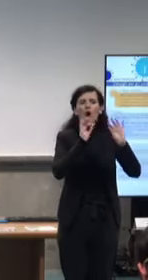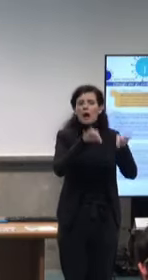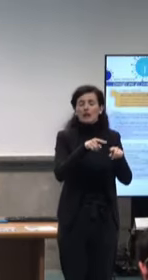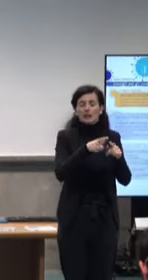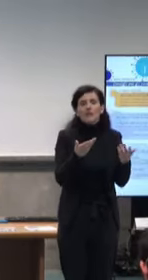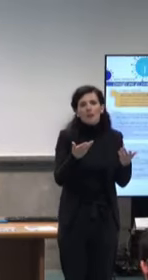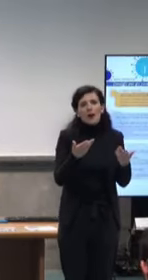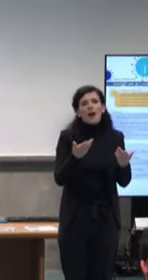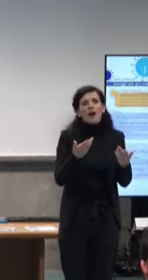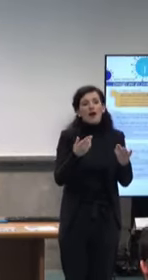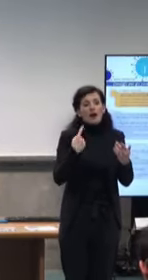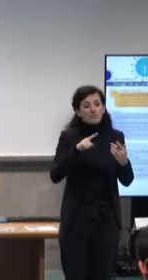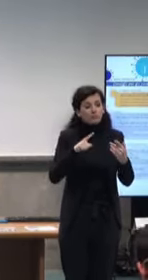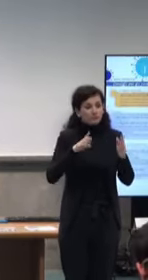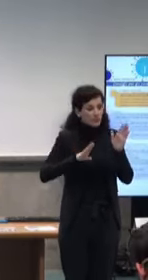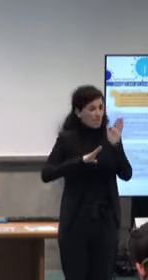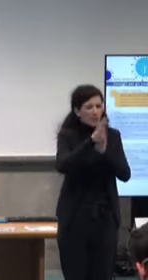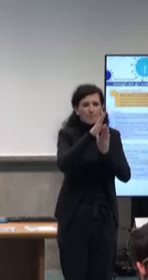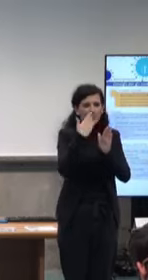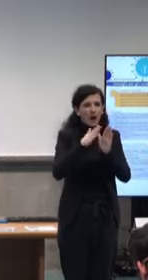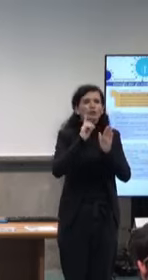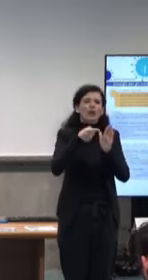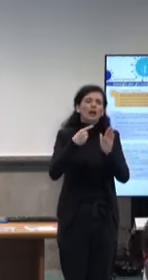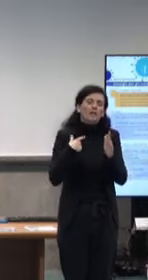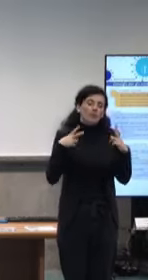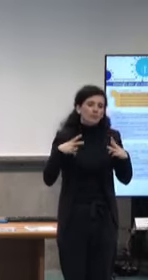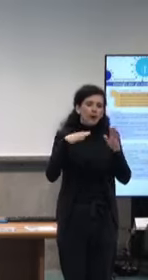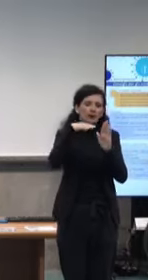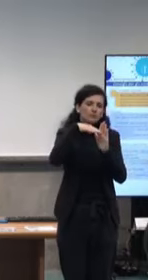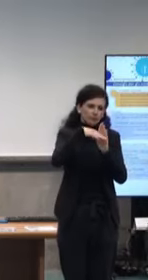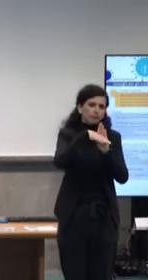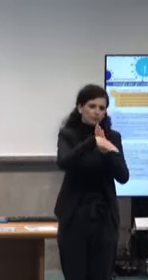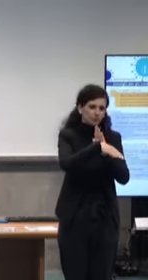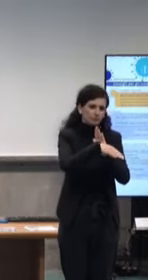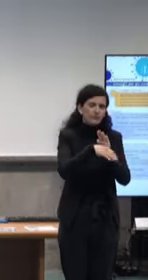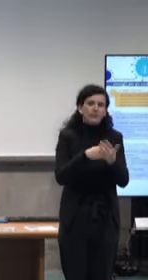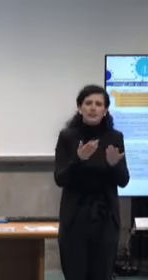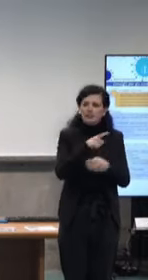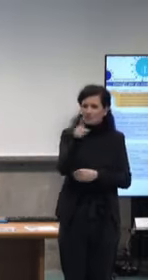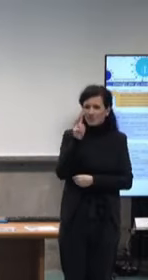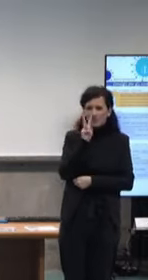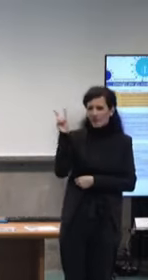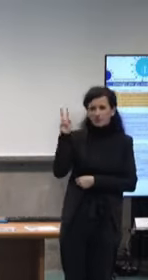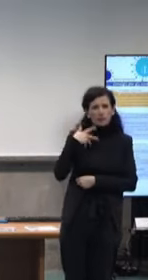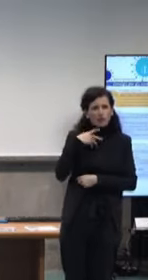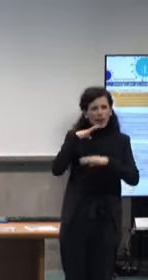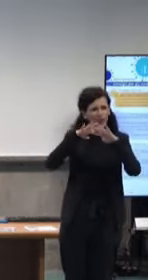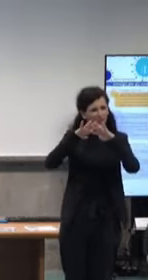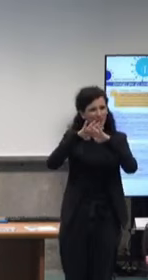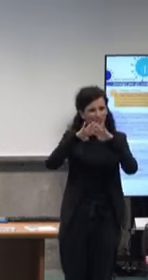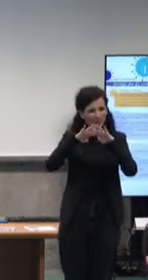trasforma in una curva discendente ok lo vediamo in alcune previsioni però li avete visti sono quelle parti retinate